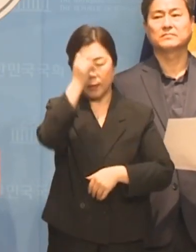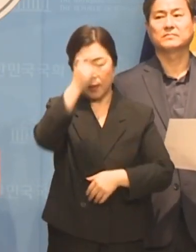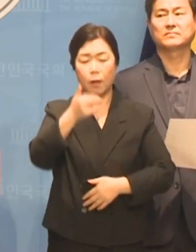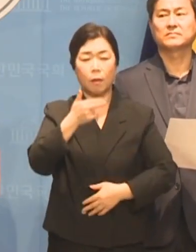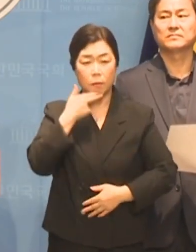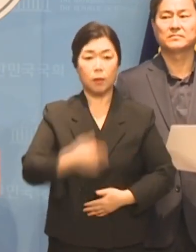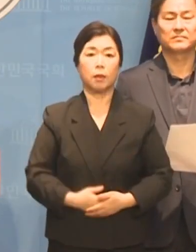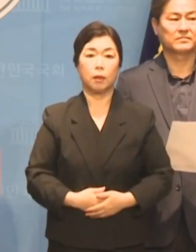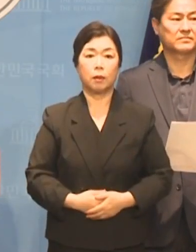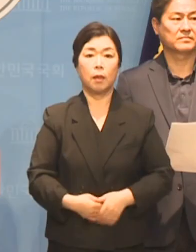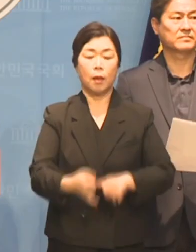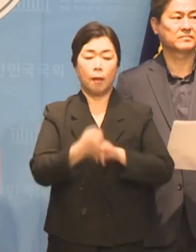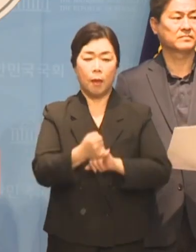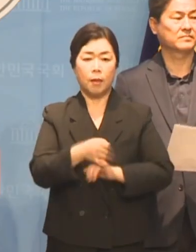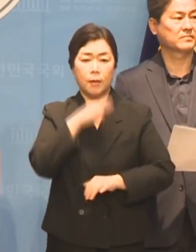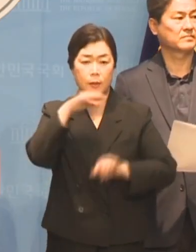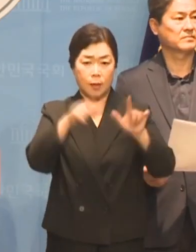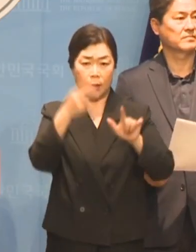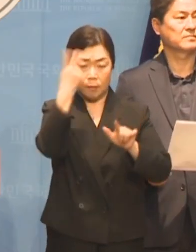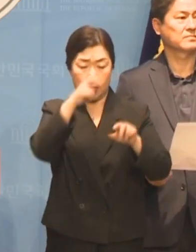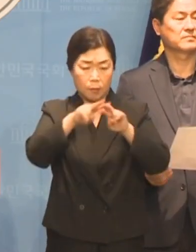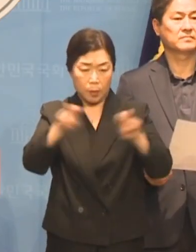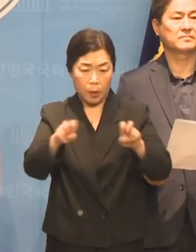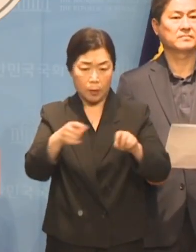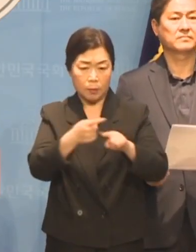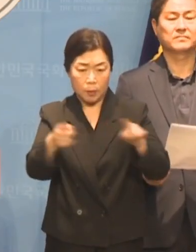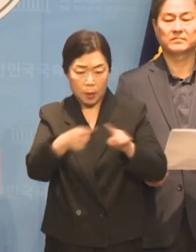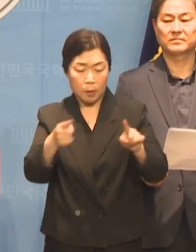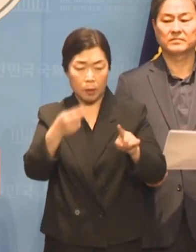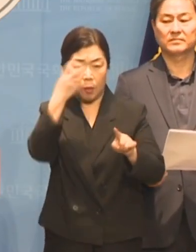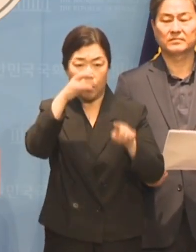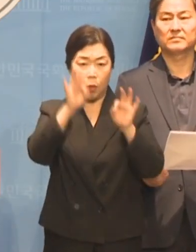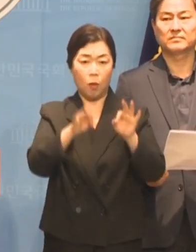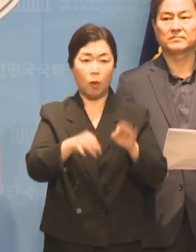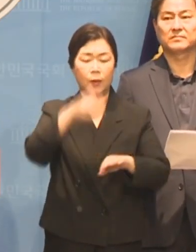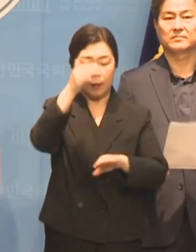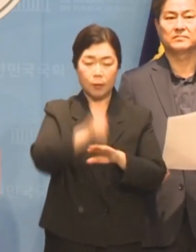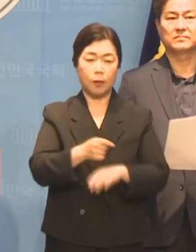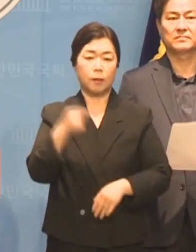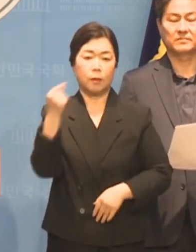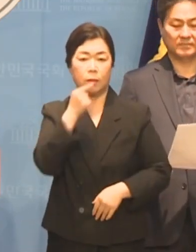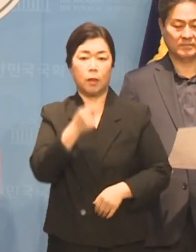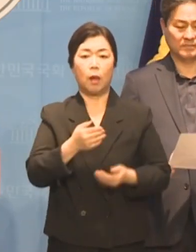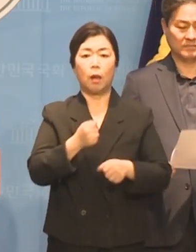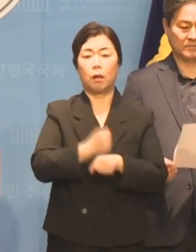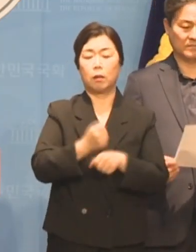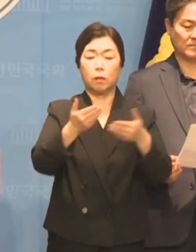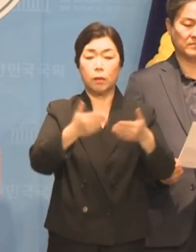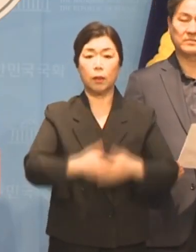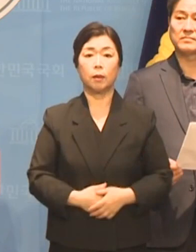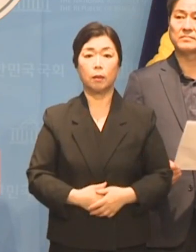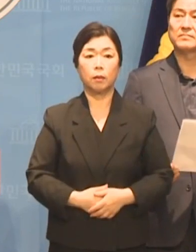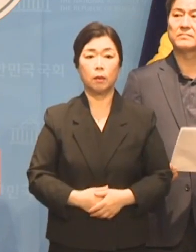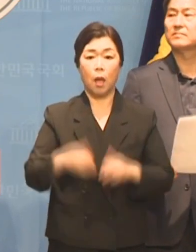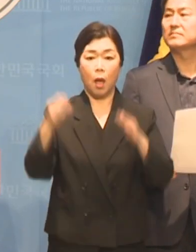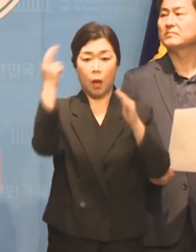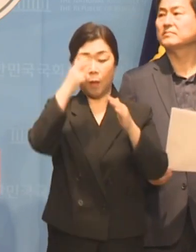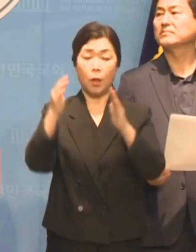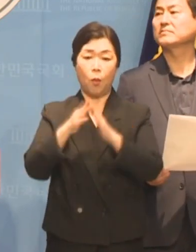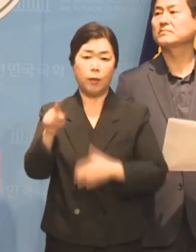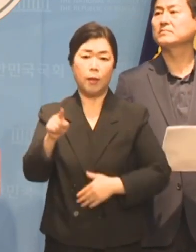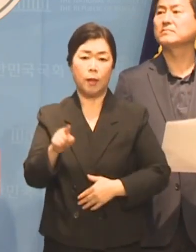진상을 규명해서 추후에 엄중하게 조치할 것을 말씀드립니다. 바로 이러한 감사원의 무도한